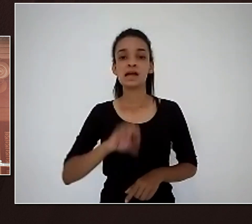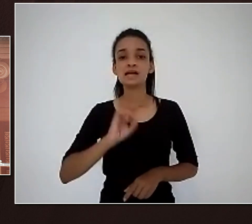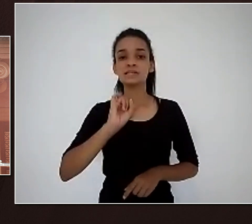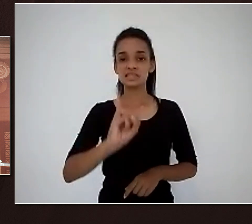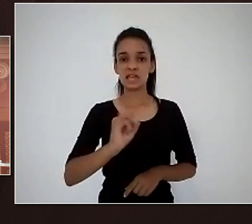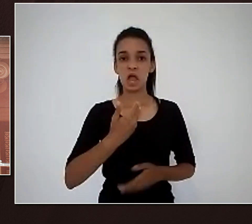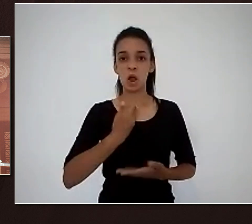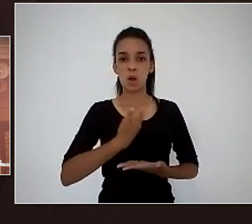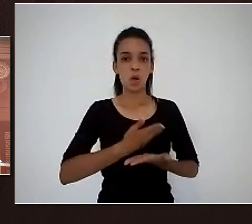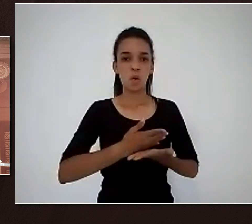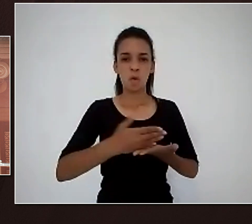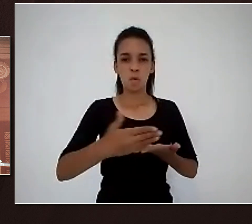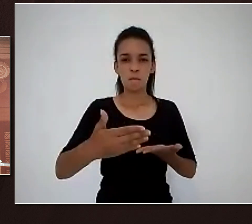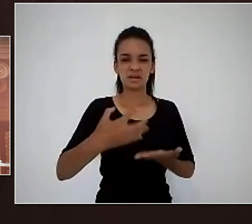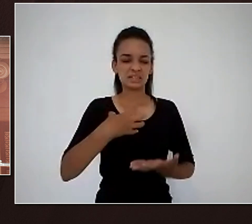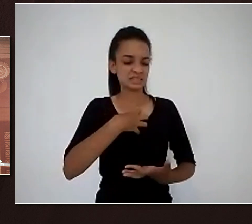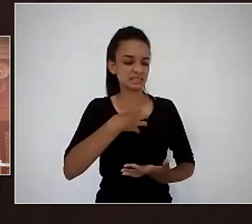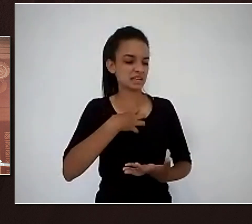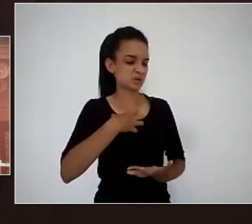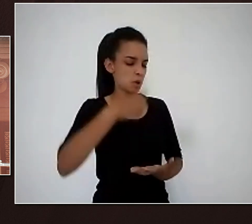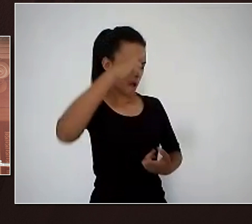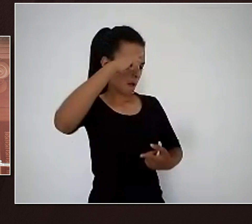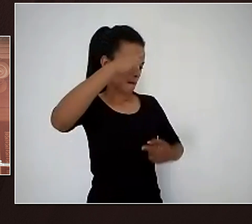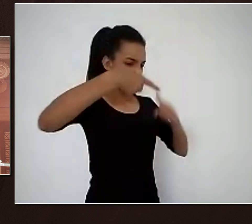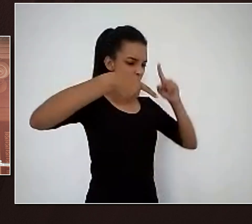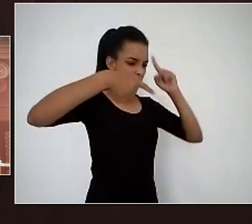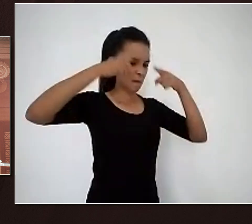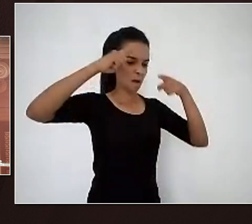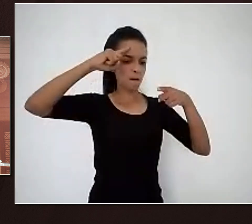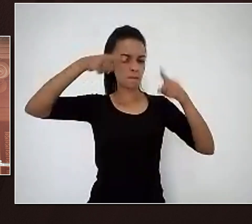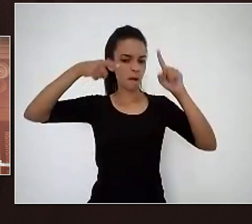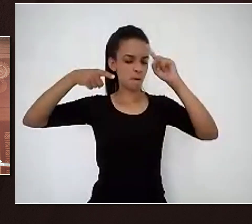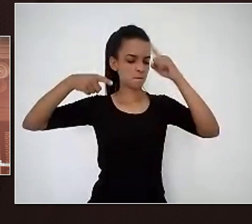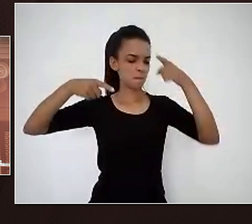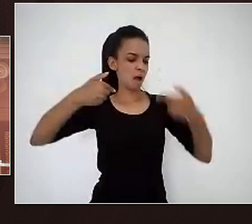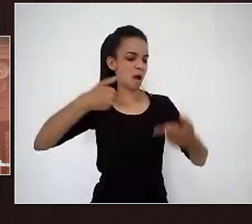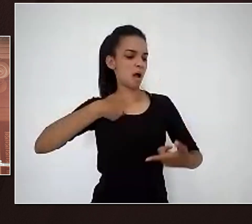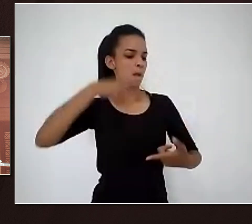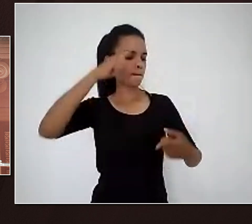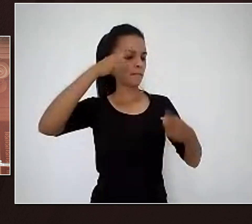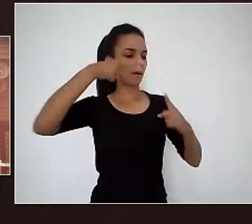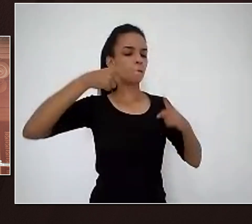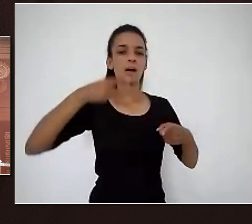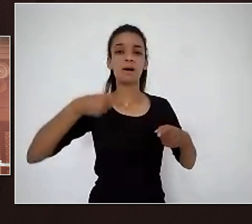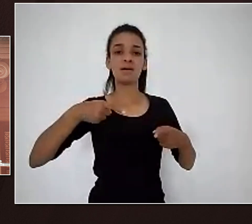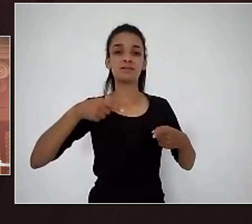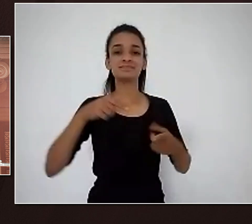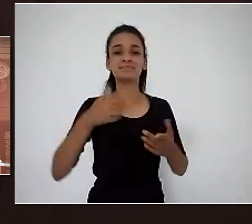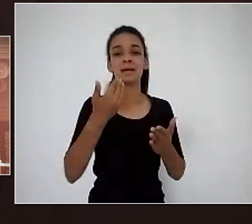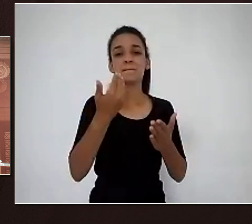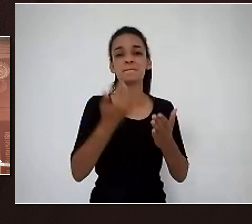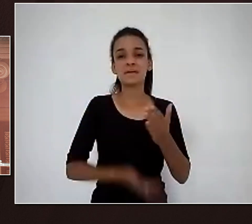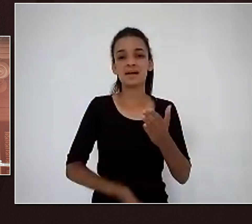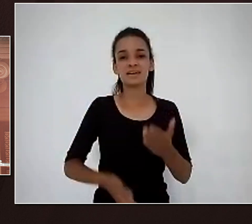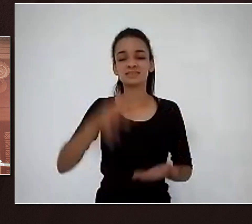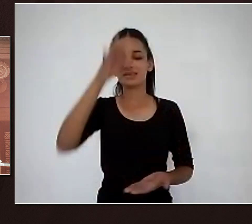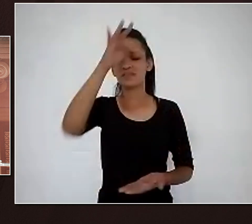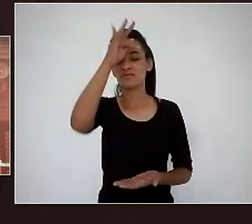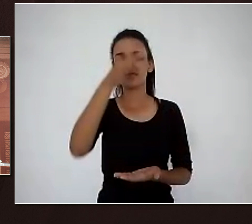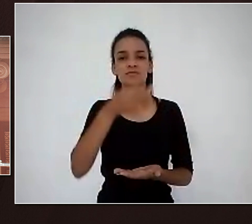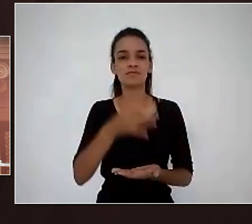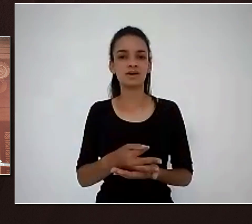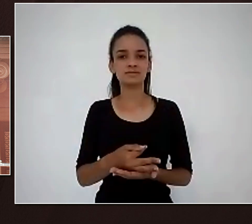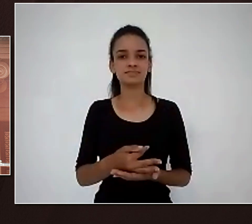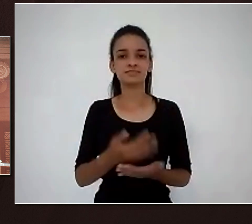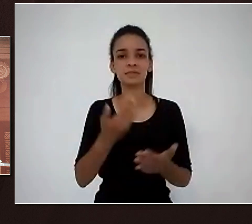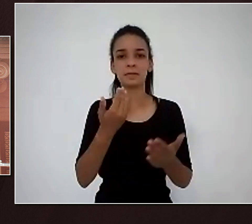você perde a vida viva do Espírito, né? Quando se perde a essência da fé, a autoridade da